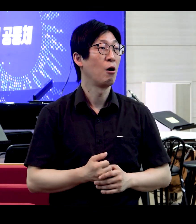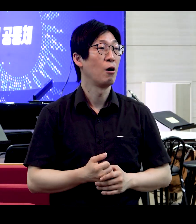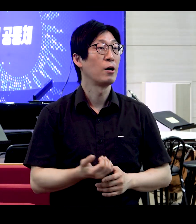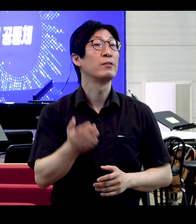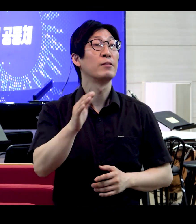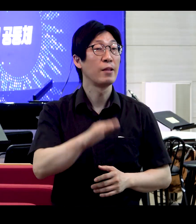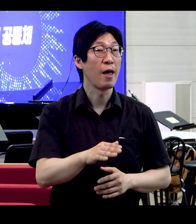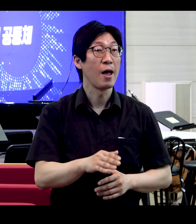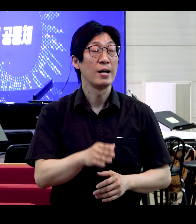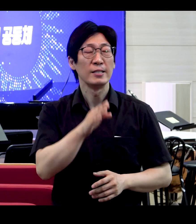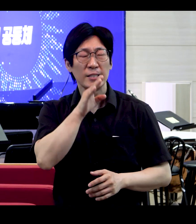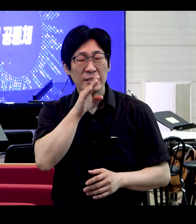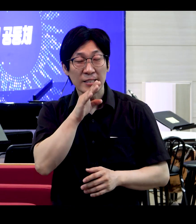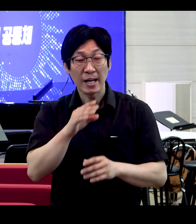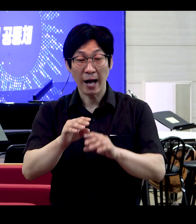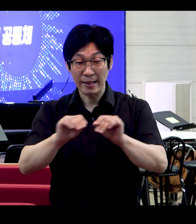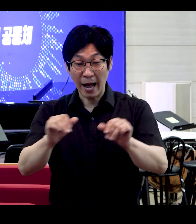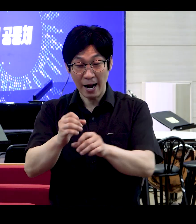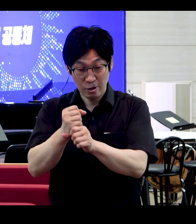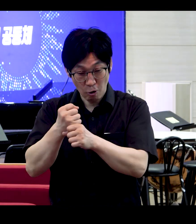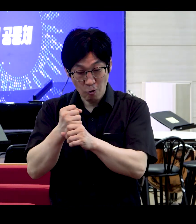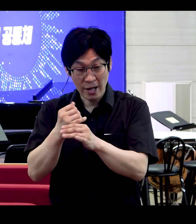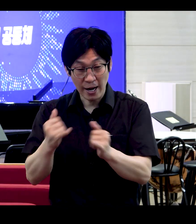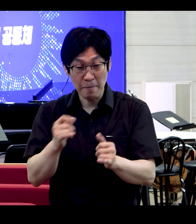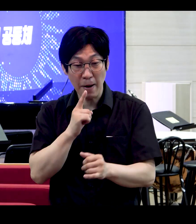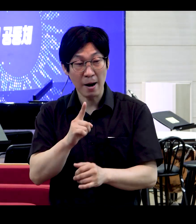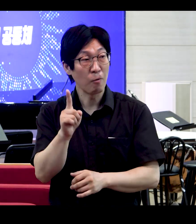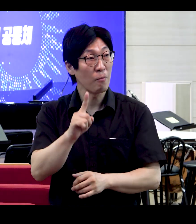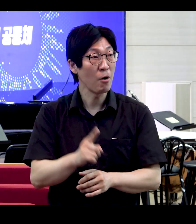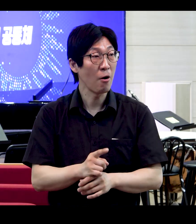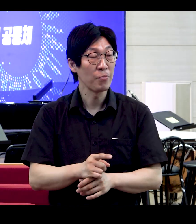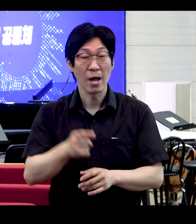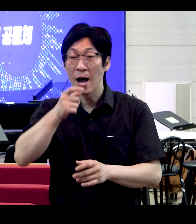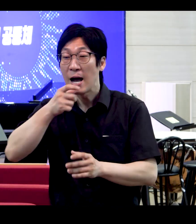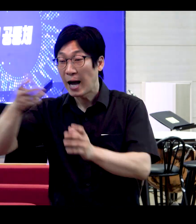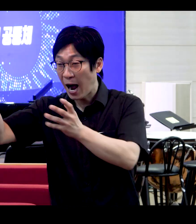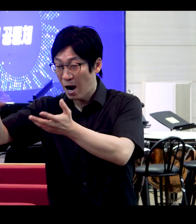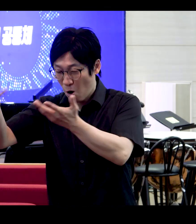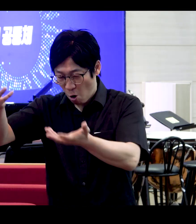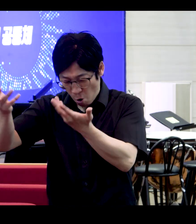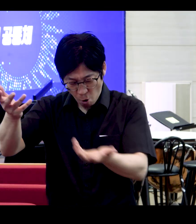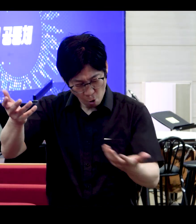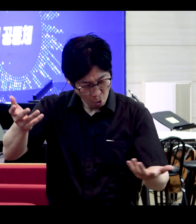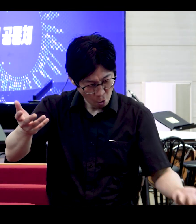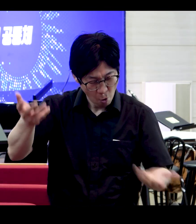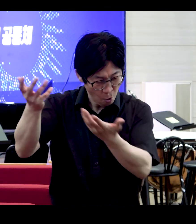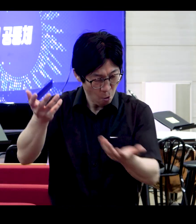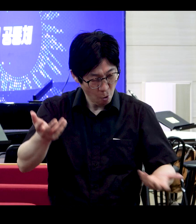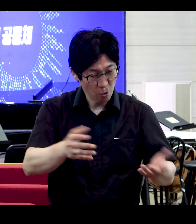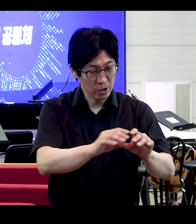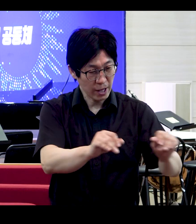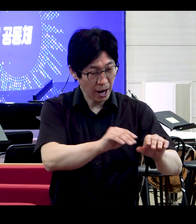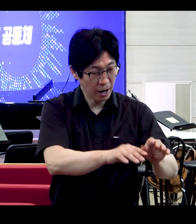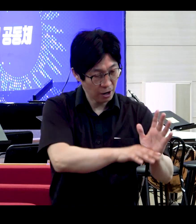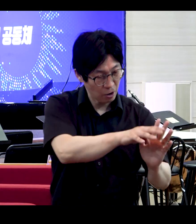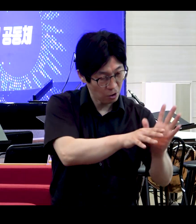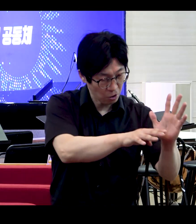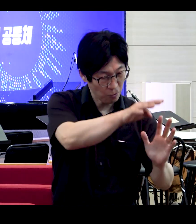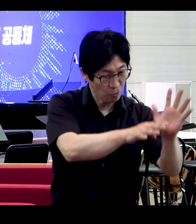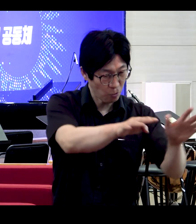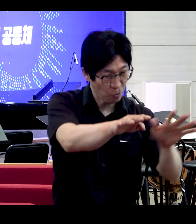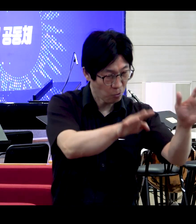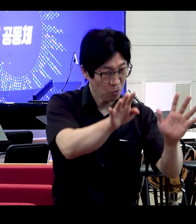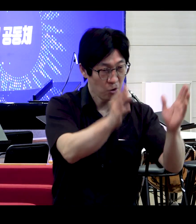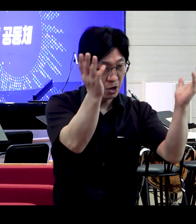지질학을 제대로 아는 사람들은 말합니다. 강물이 오랫동안 그렇게 흘러서 침식할 경우 그런 계곡은